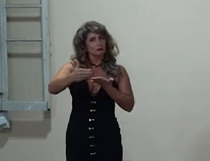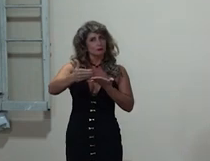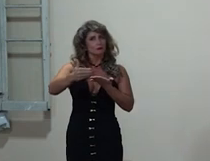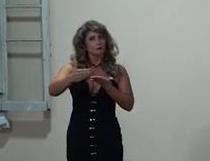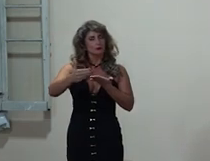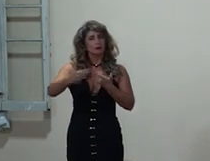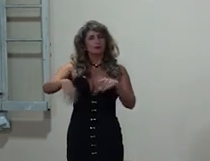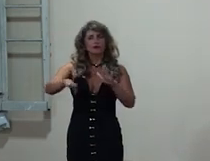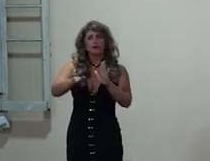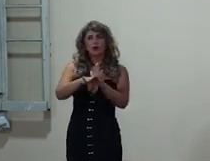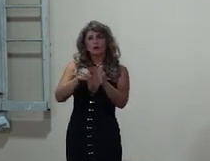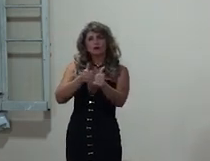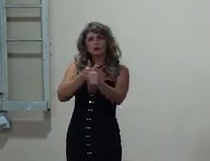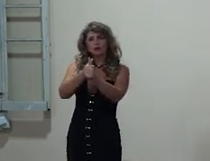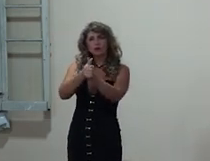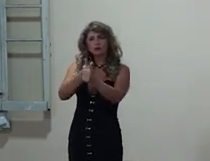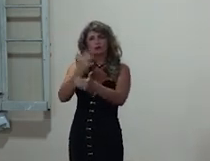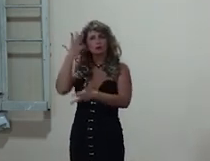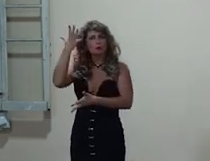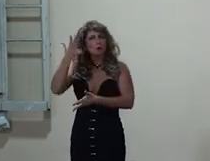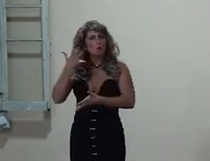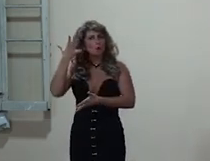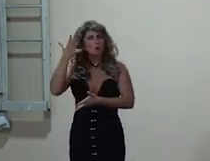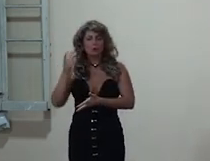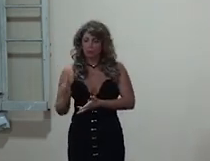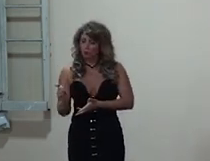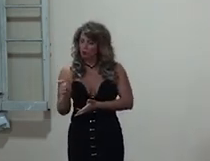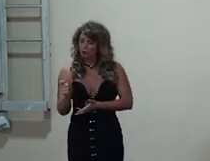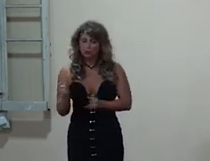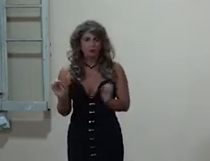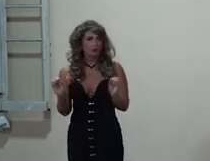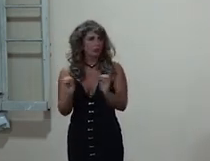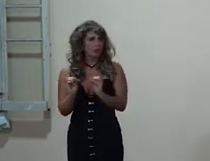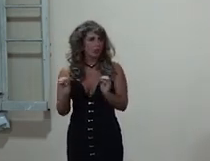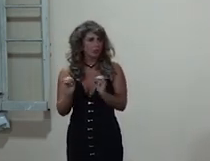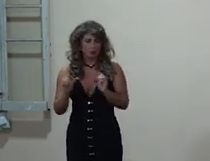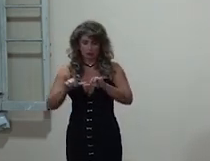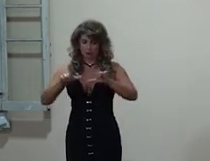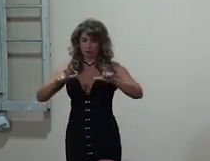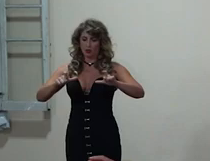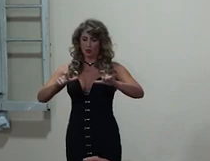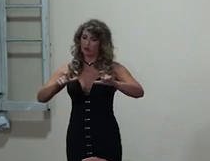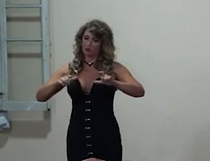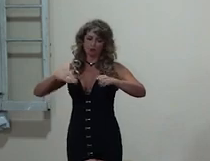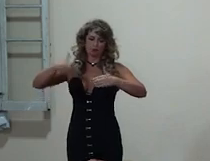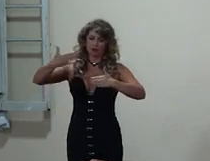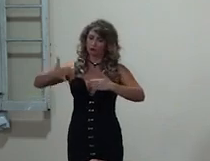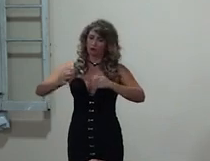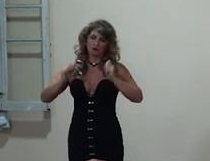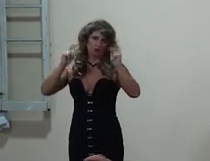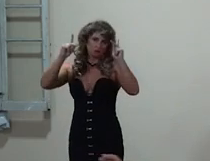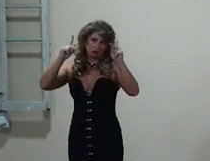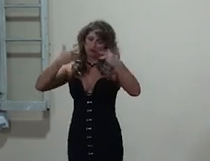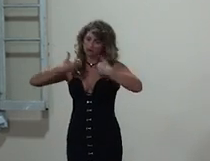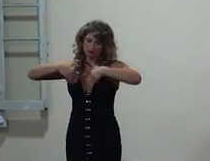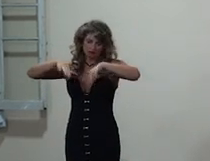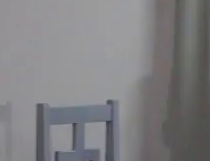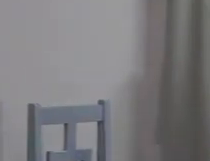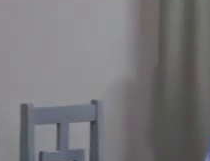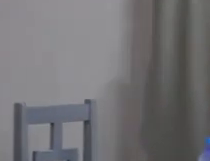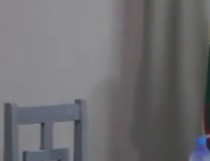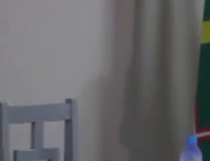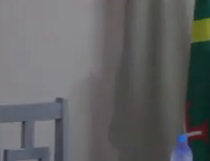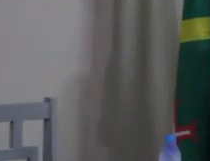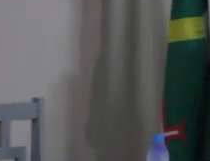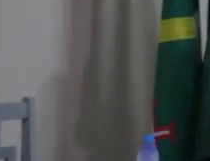da palestra, não veio o pendrive, eu peguei um HD externo e tudo bem, fui.